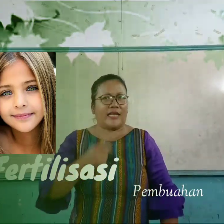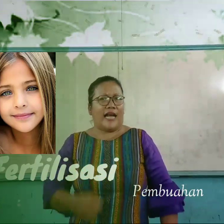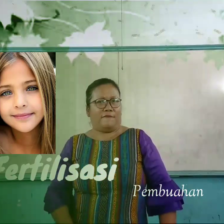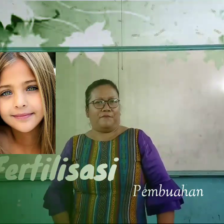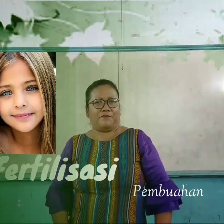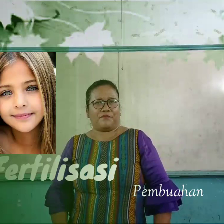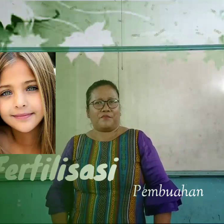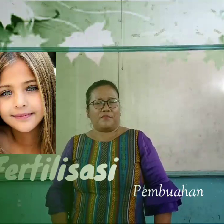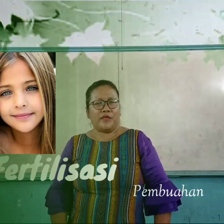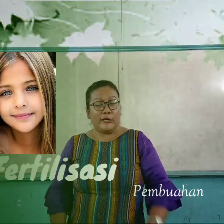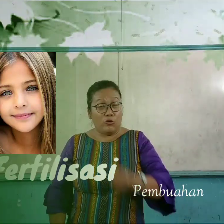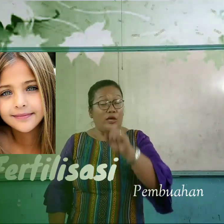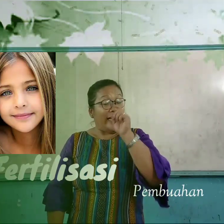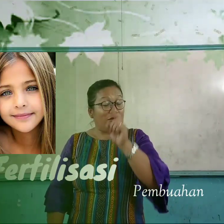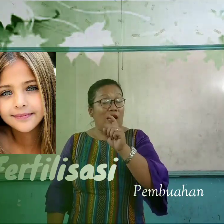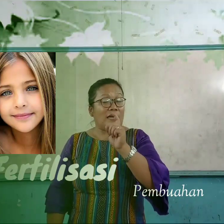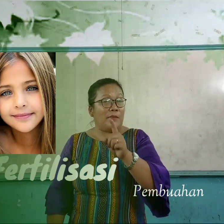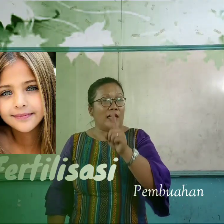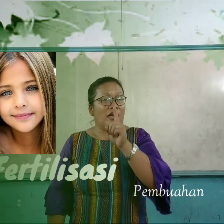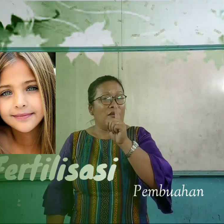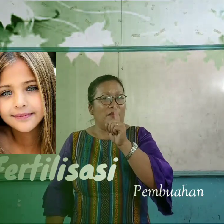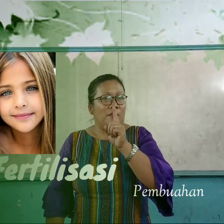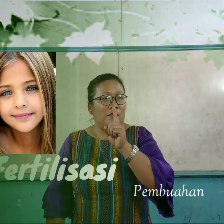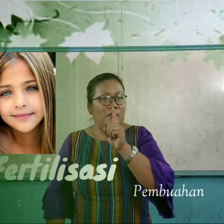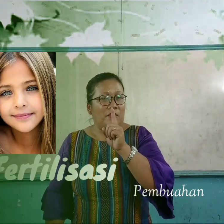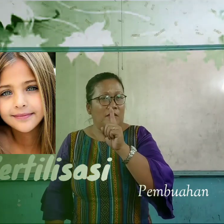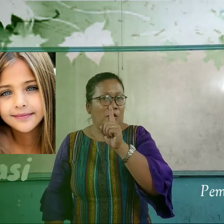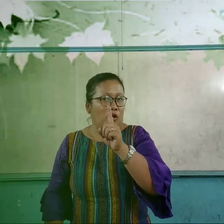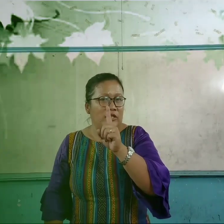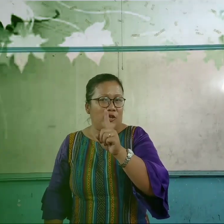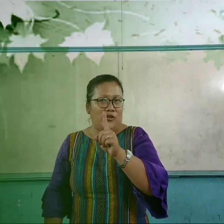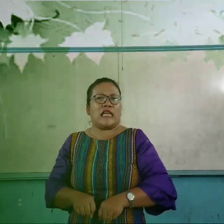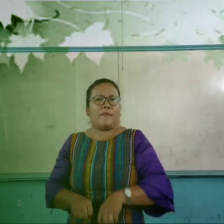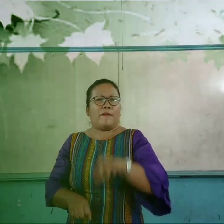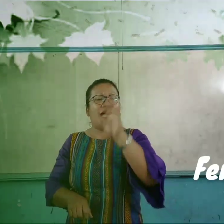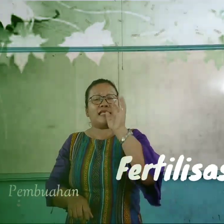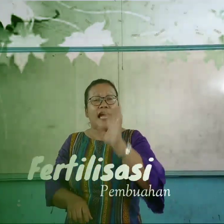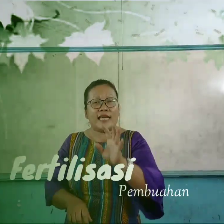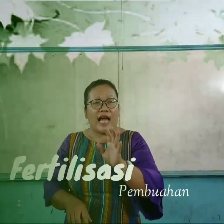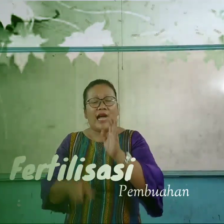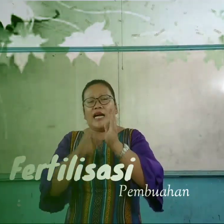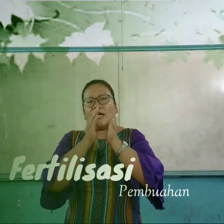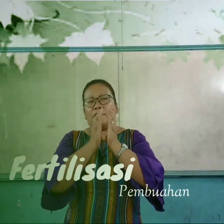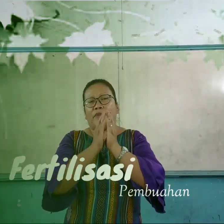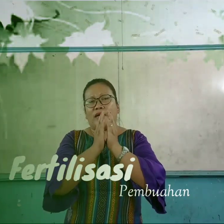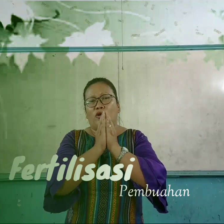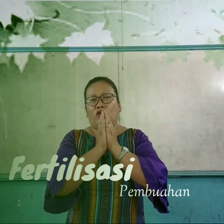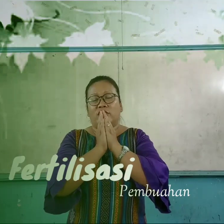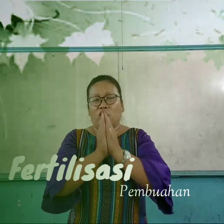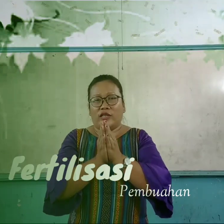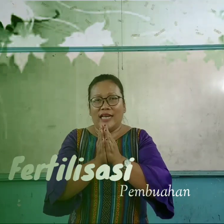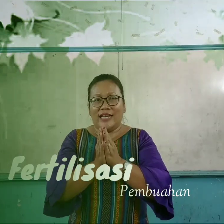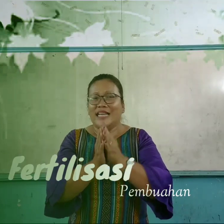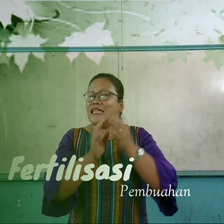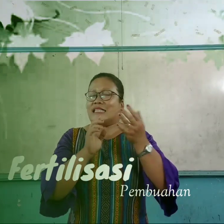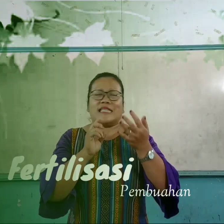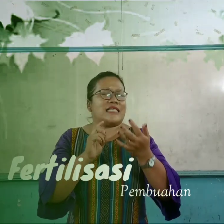perhatikan. Itulah kembar monozigot. Nah, biasanya kembar monozigot ini jenis